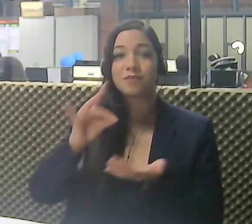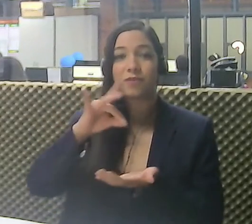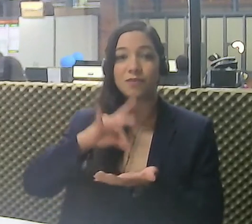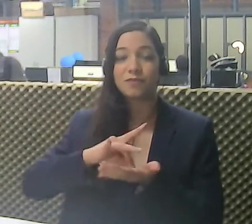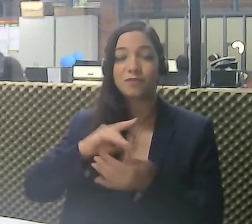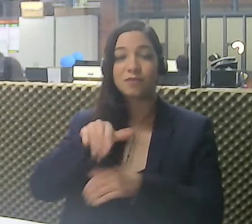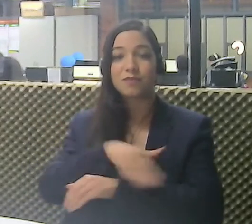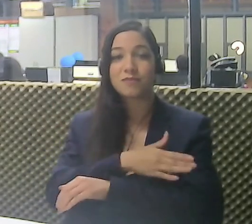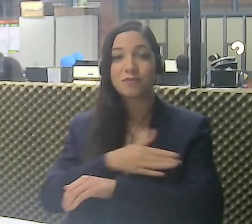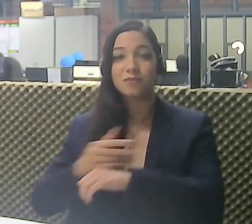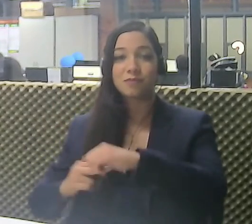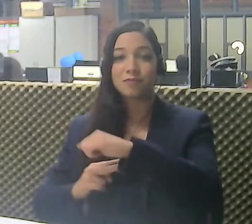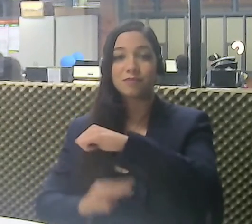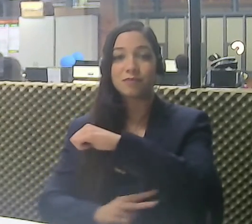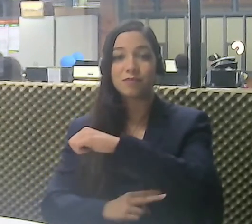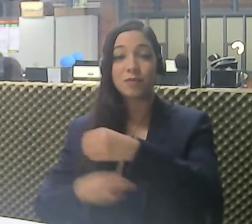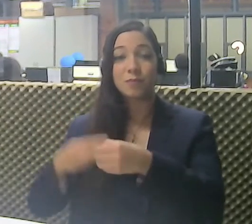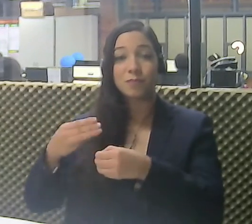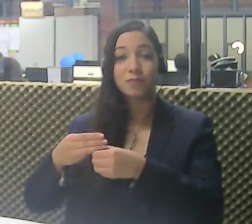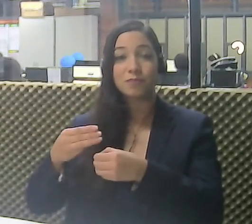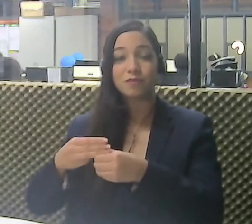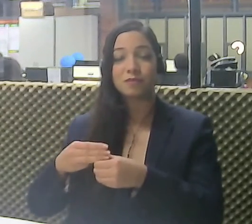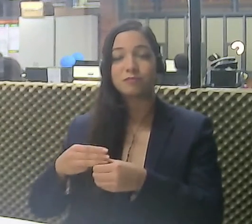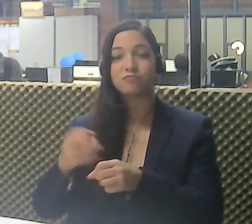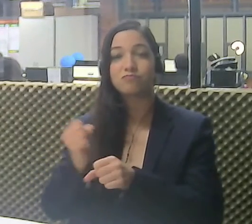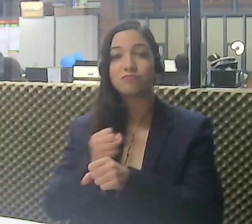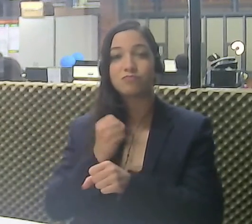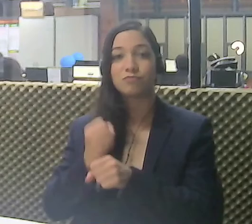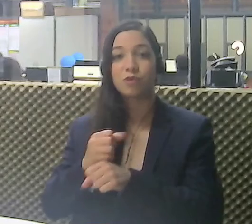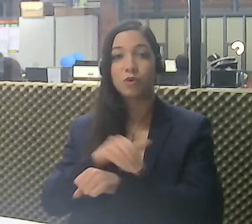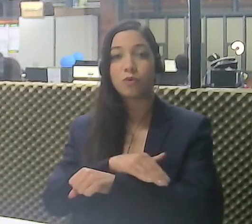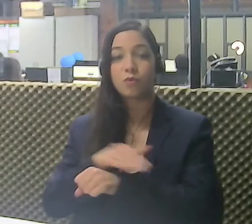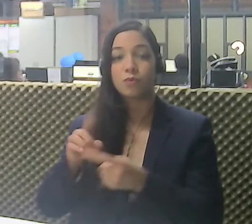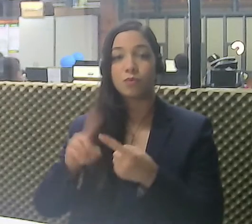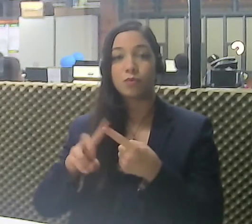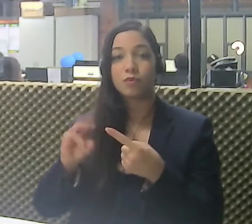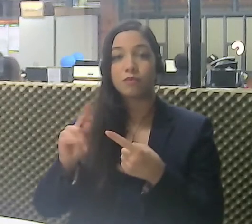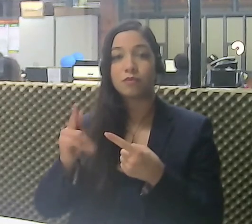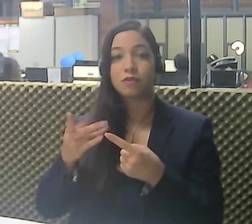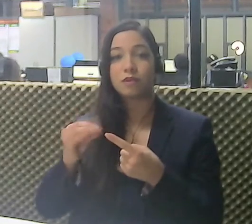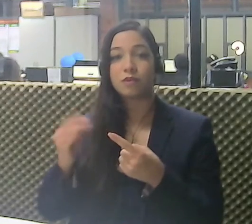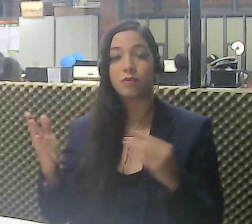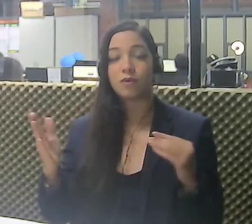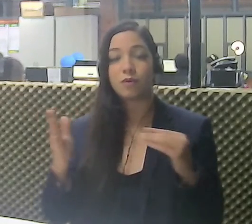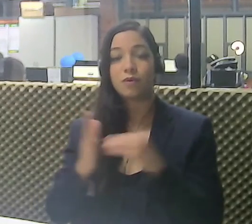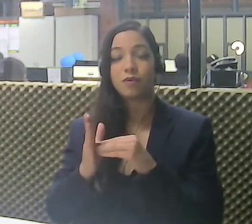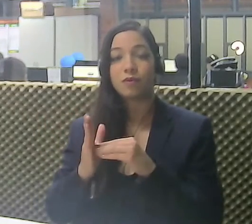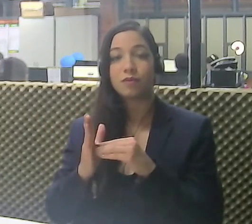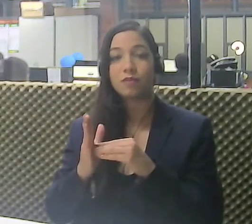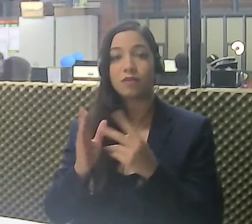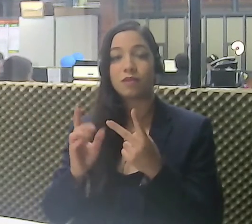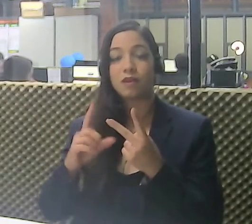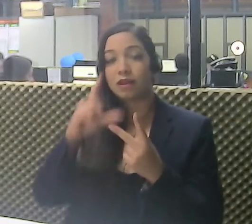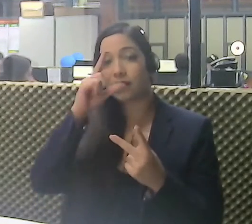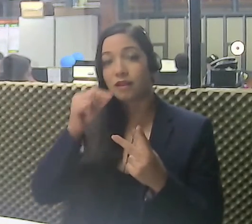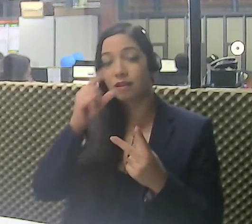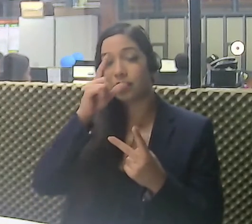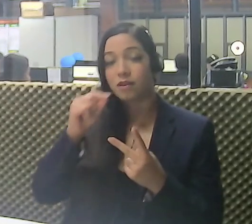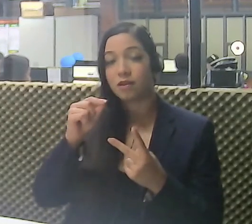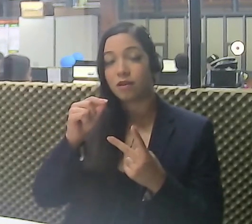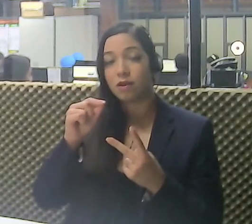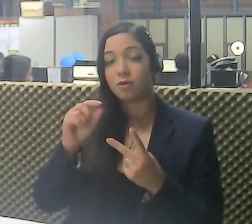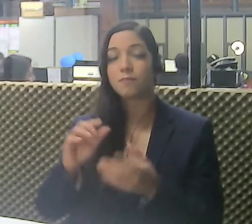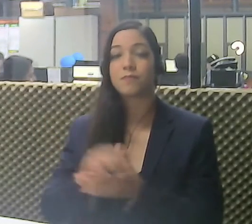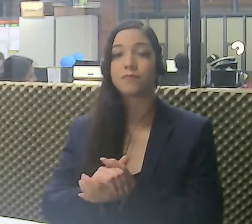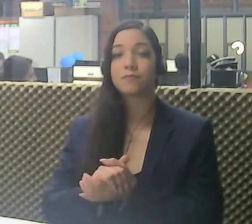viaduto da Avenida dos Municípios, edificada entre a Rua Virgílio Melo Franco, no bairro Tabajaras, e a Rua Triângulo Mineiro, no